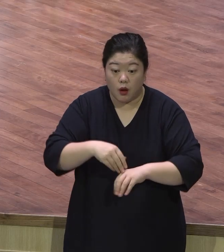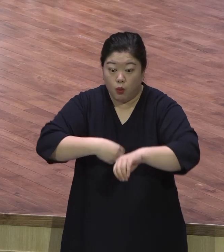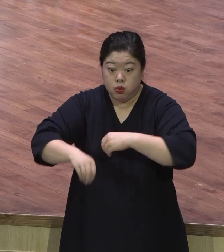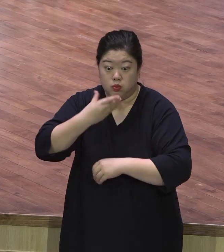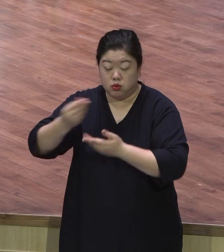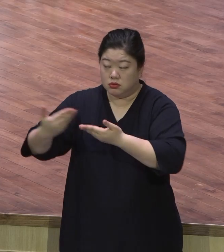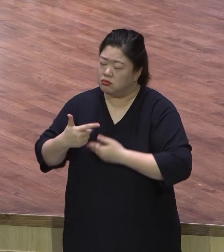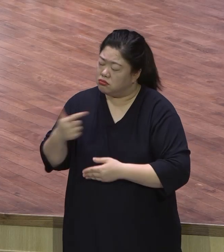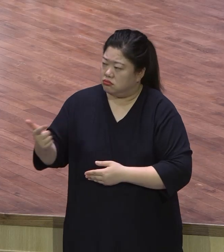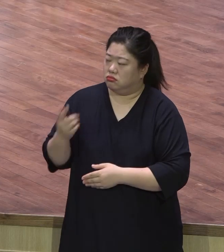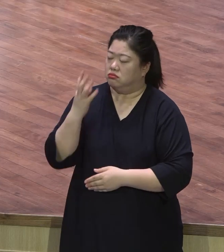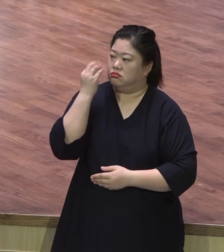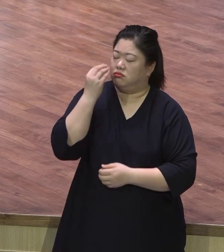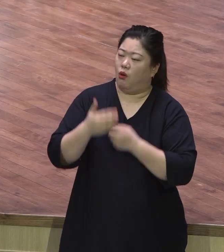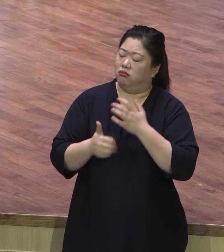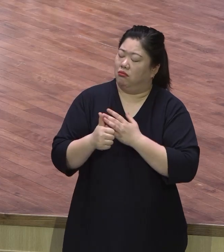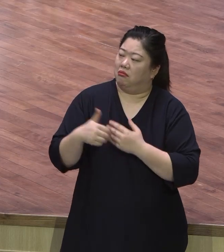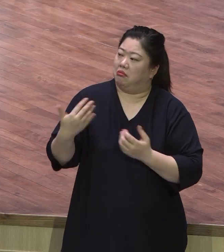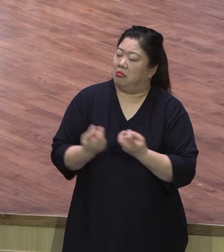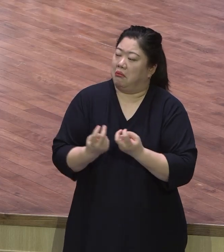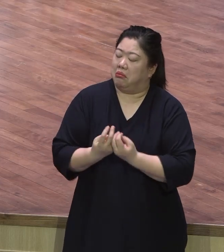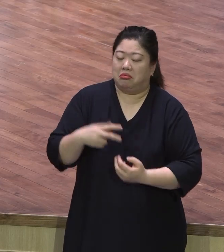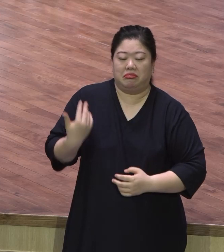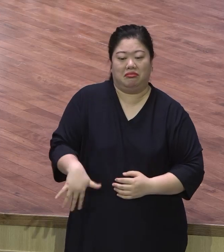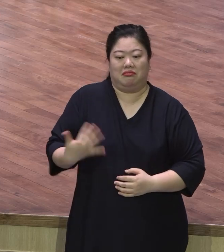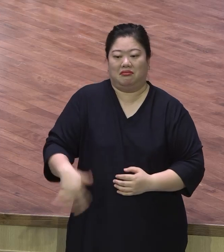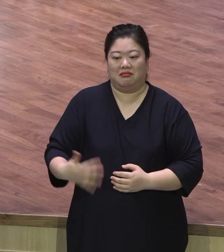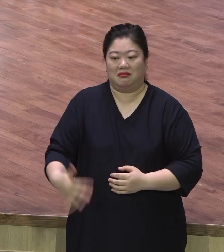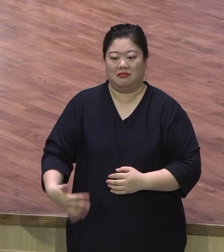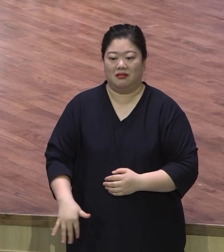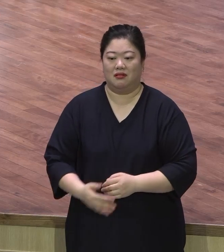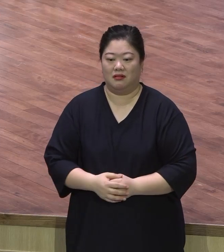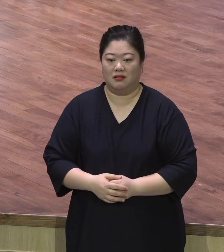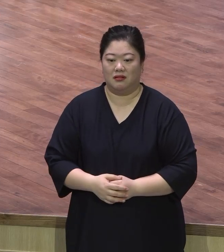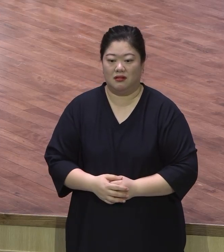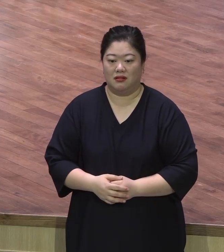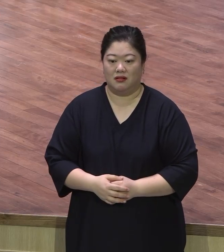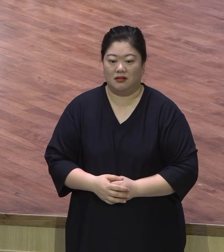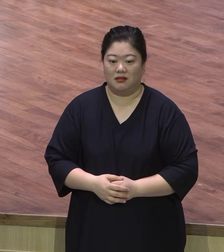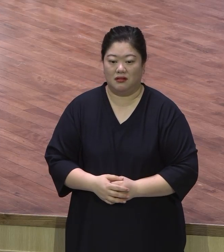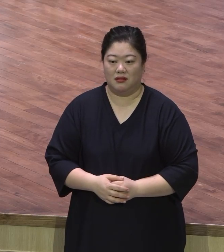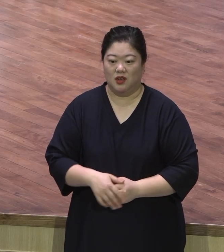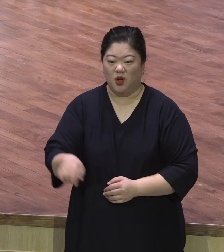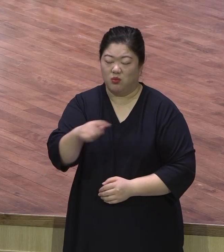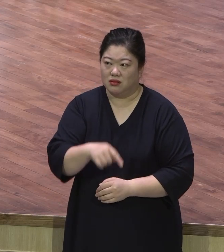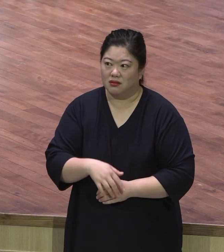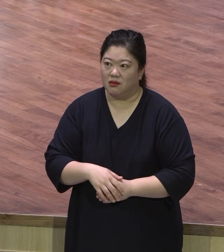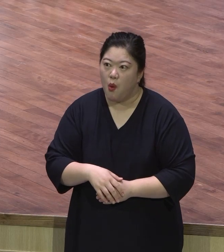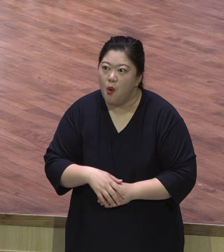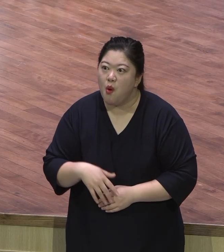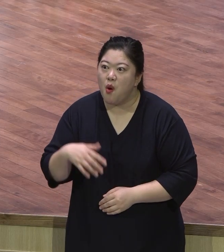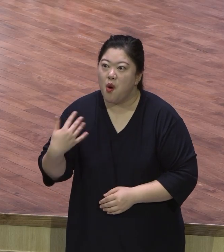하나님이 생사하복을 조언하신 걸 어떻게 그렇게 이론적으로 말할지 실제로 안 믿느냐는 얘기예요